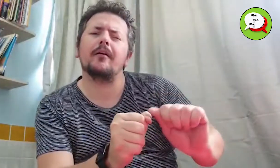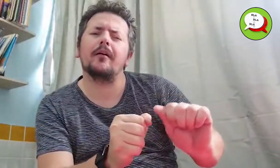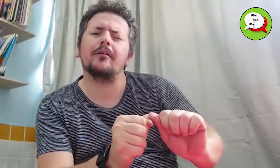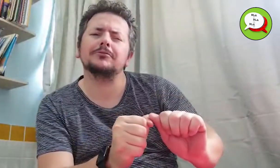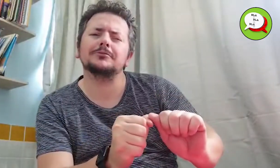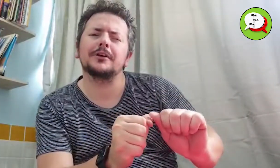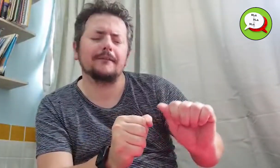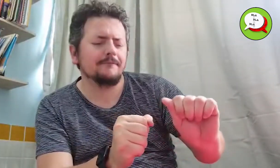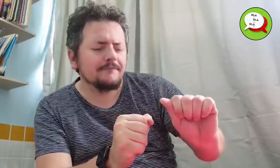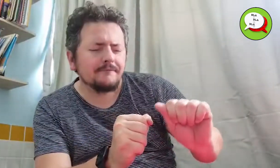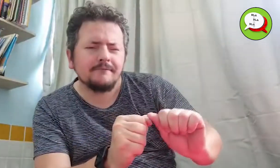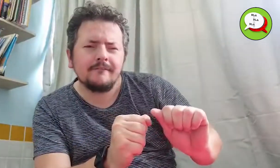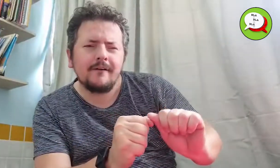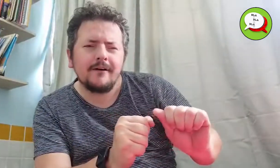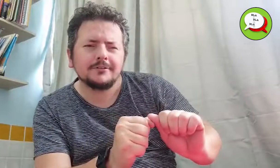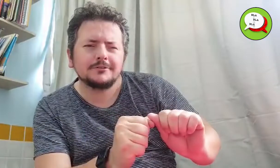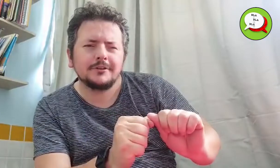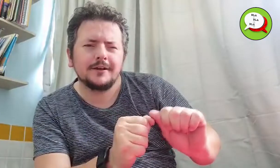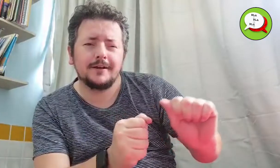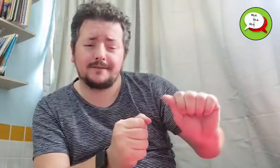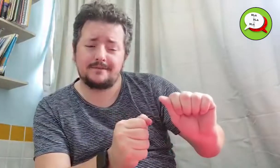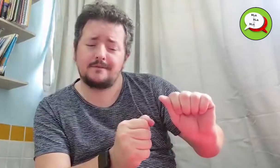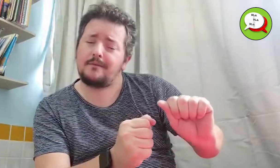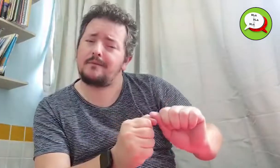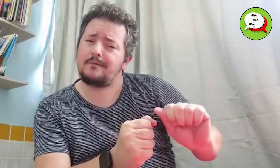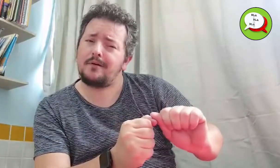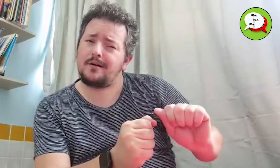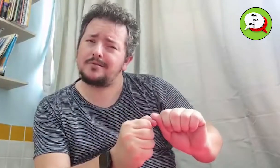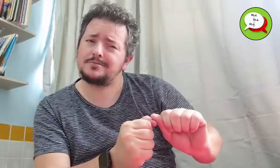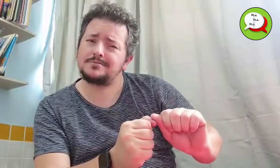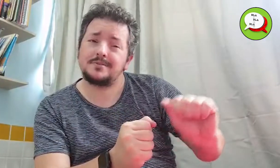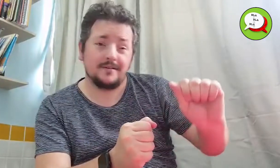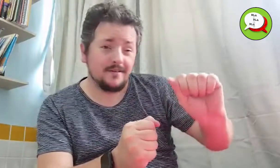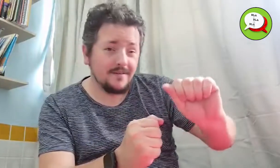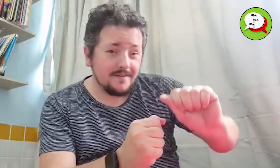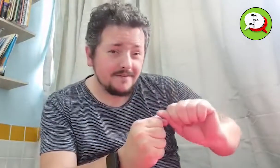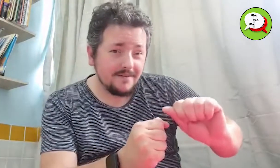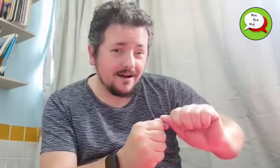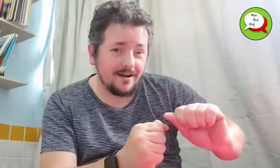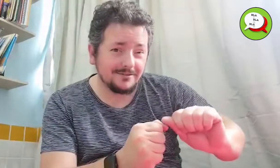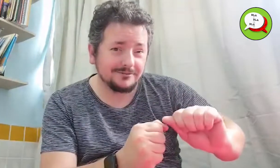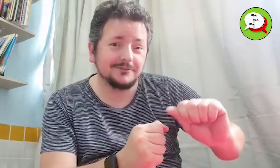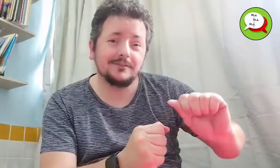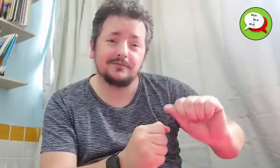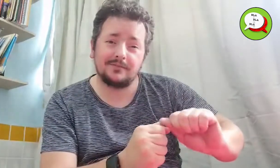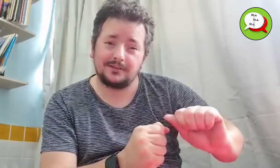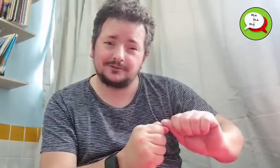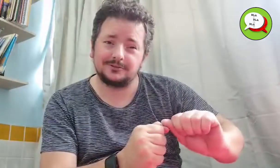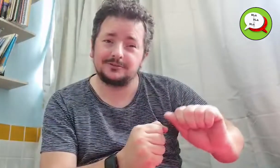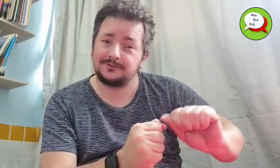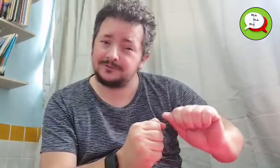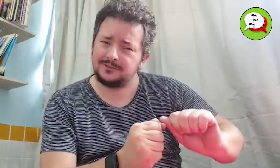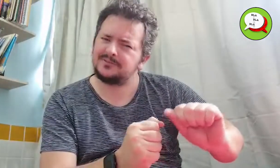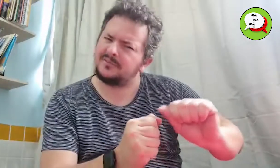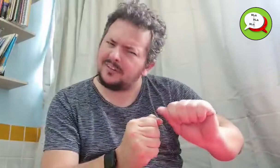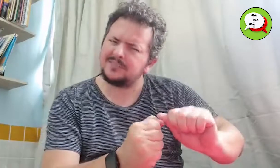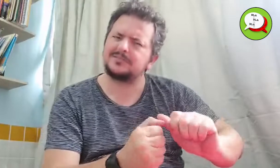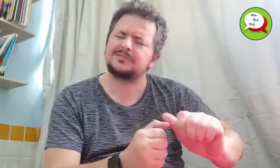O sinal de fazer. Fazer. A configuração de mão é em A e eu bato